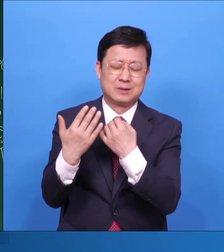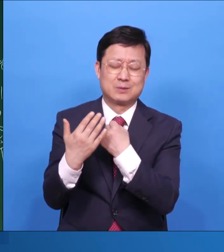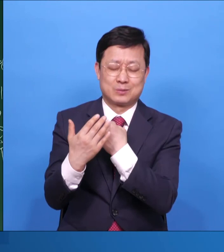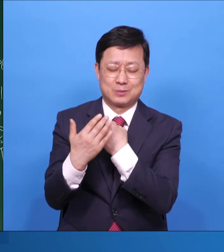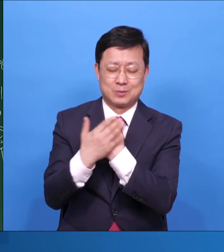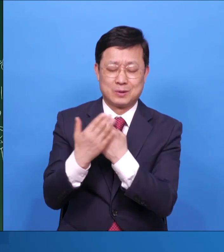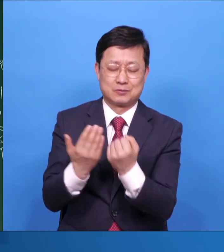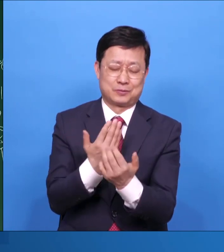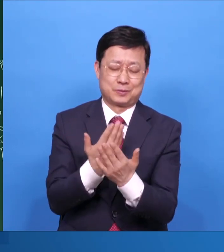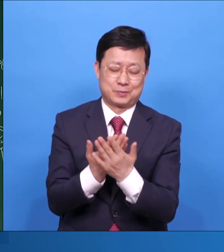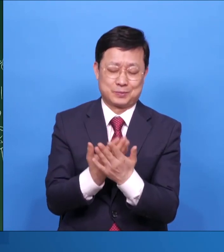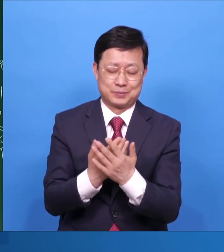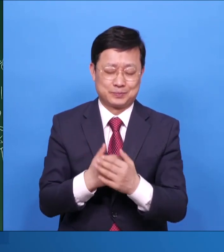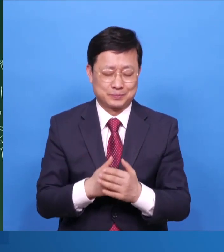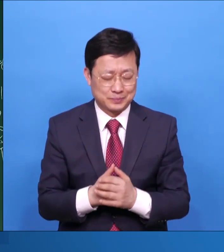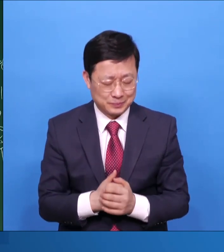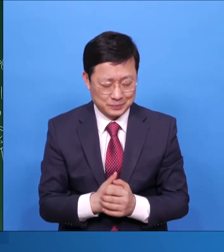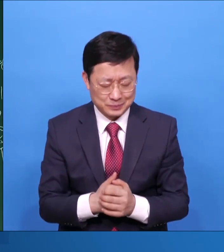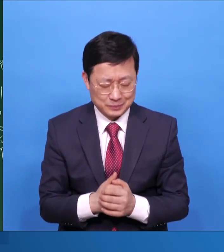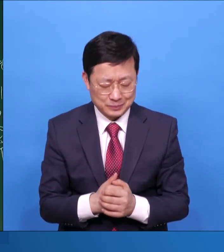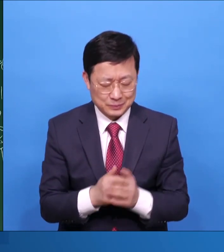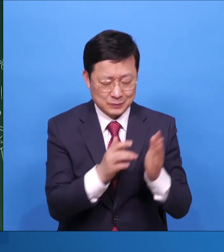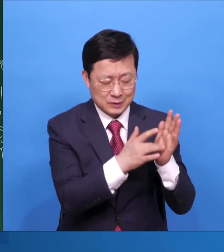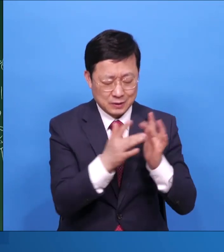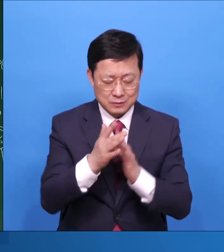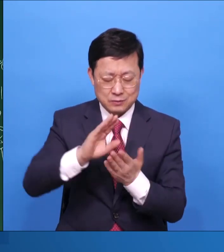permite que los remanentes que tienen el evangelio se levanten.